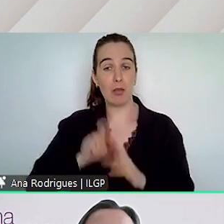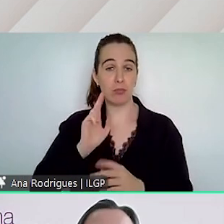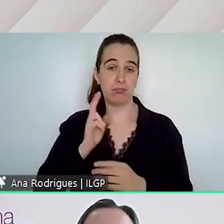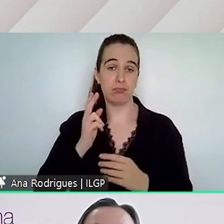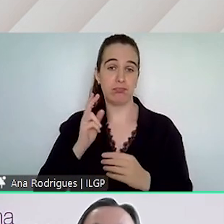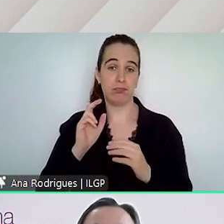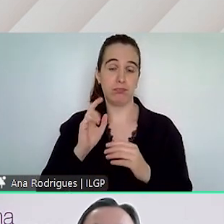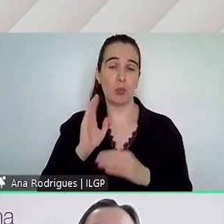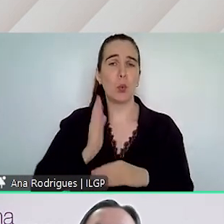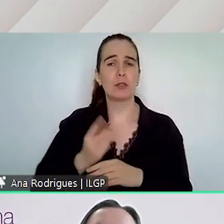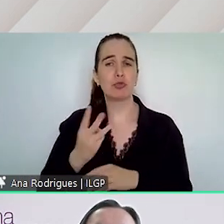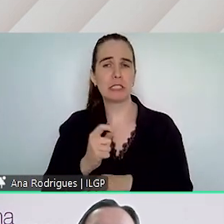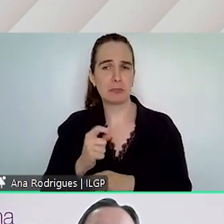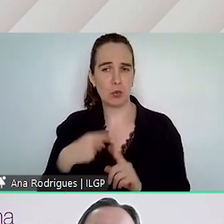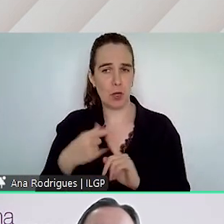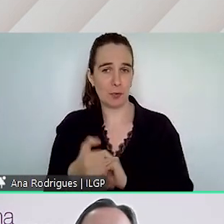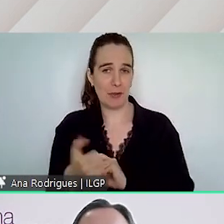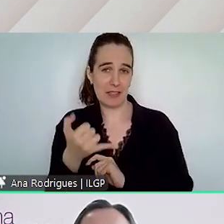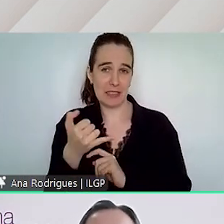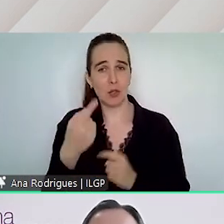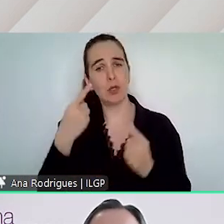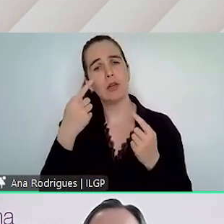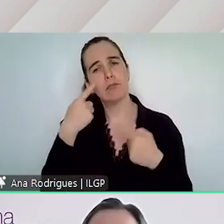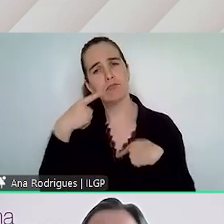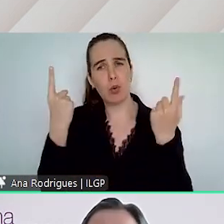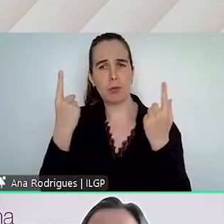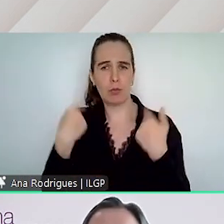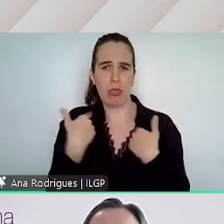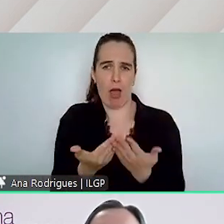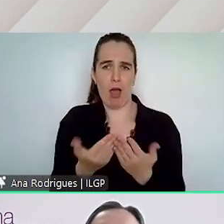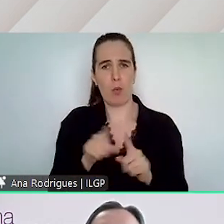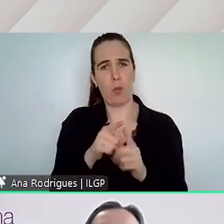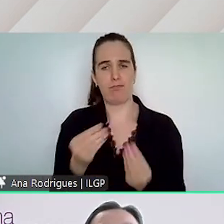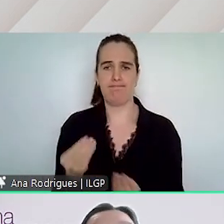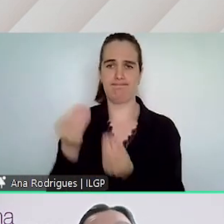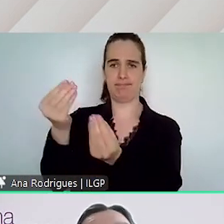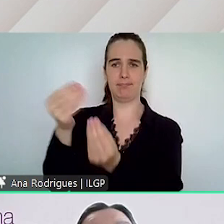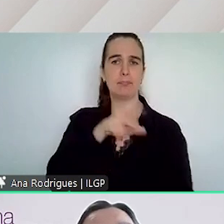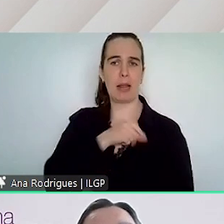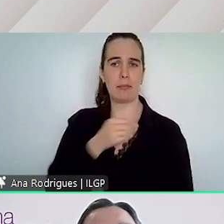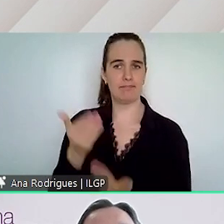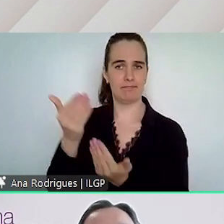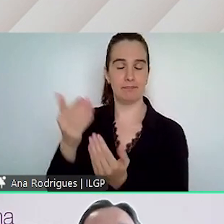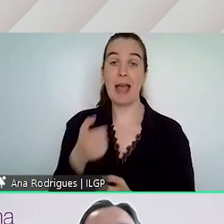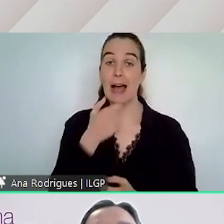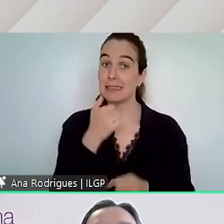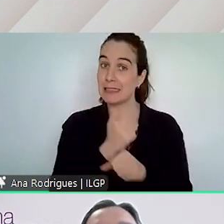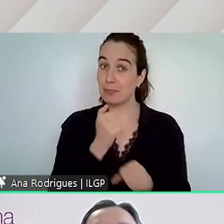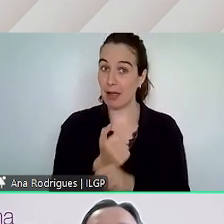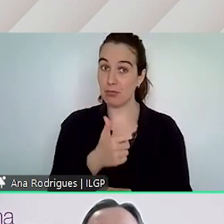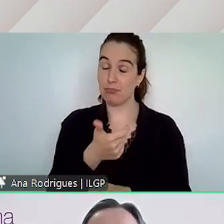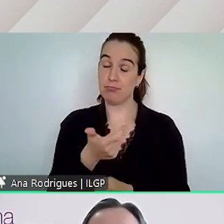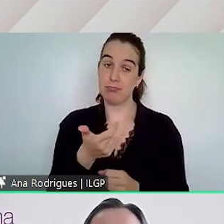de 2025, numa cerimónia pública onde será entregue o prémio. O trabalho vencedor receberá um